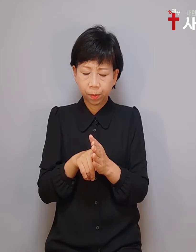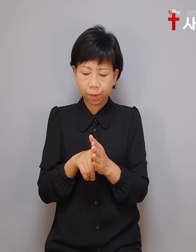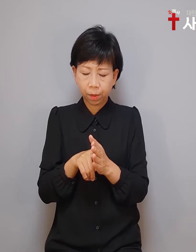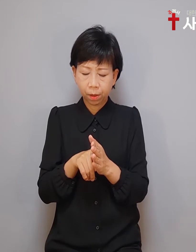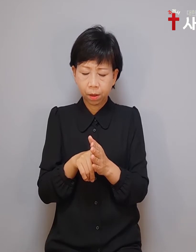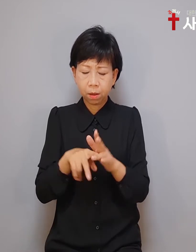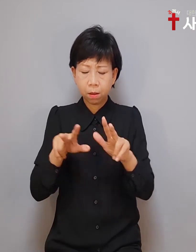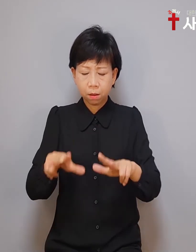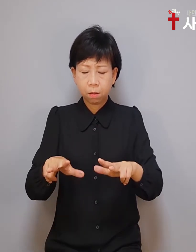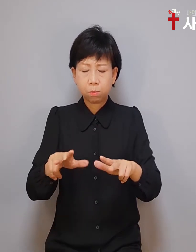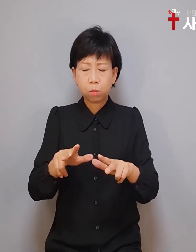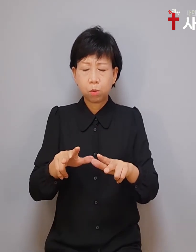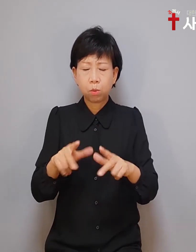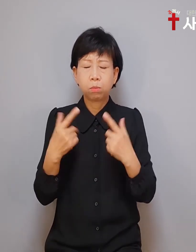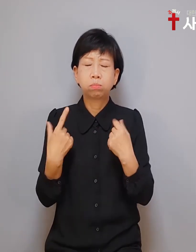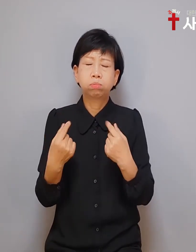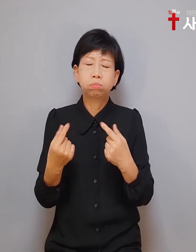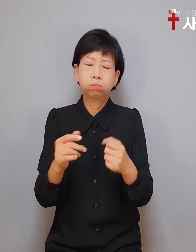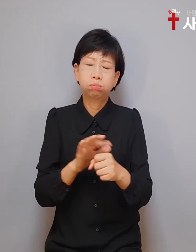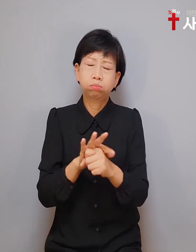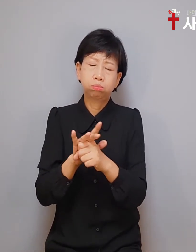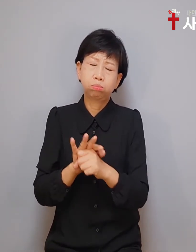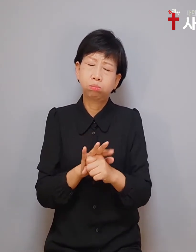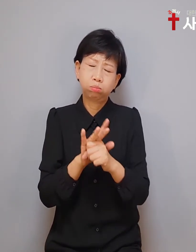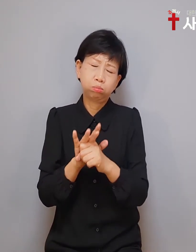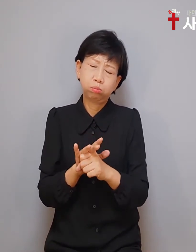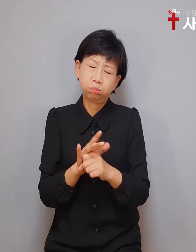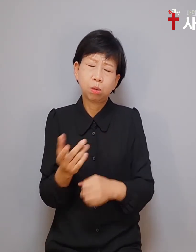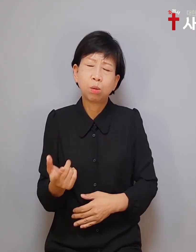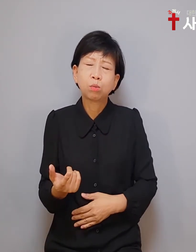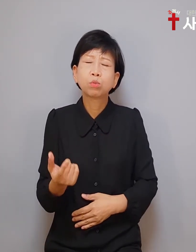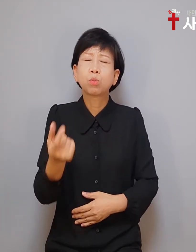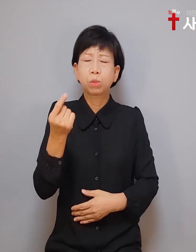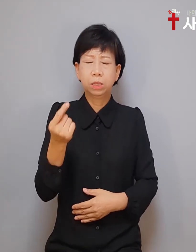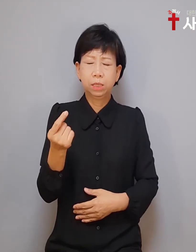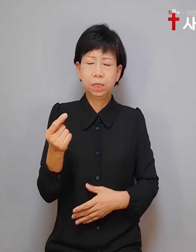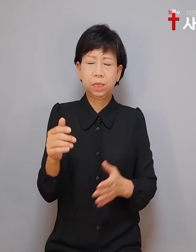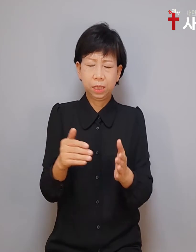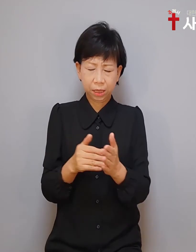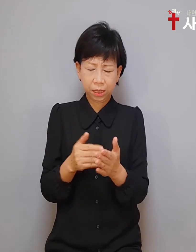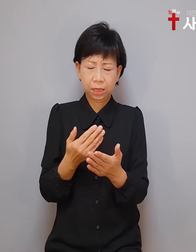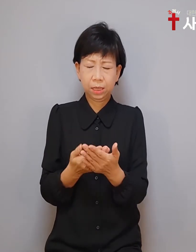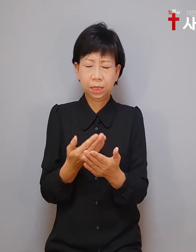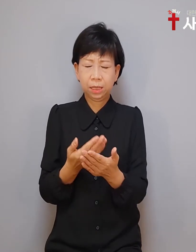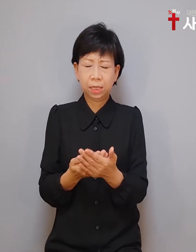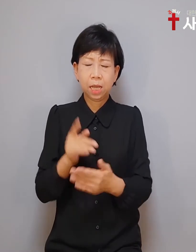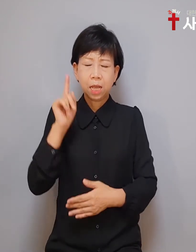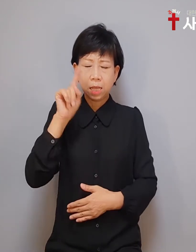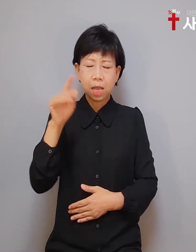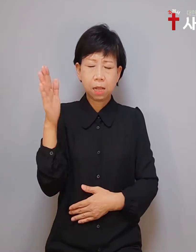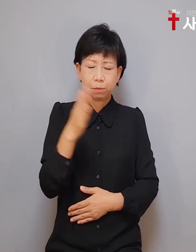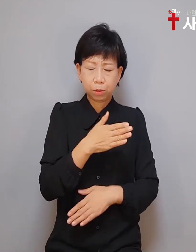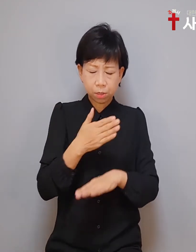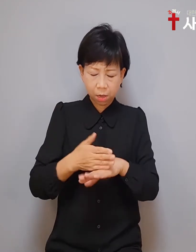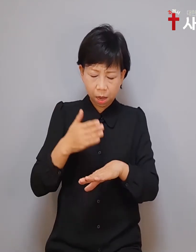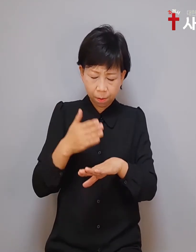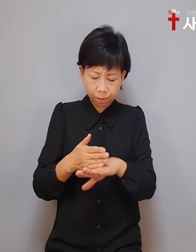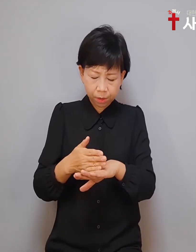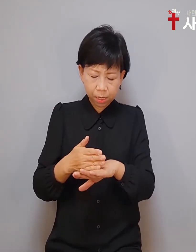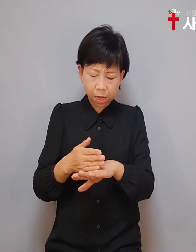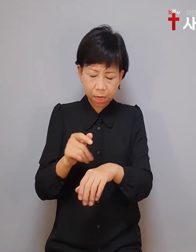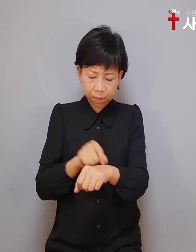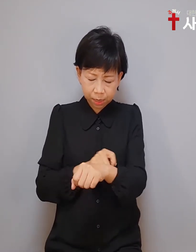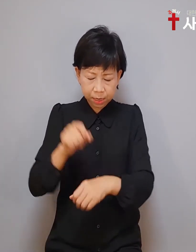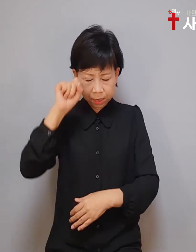있는 코로나19가 하루속히 종식되게 하시고 내일부터 시작되는 감사 득세를 통하여